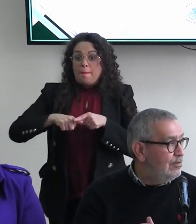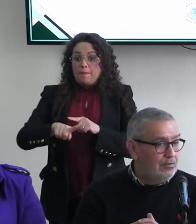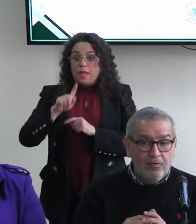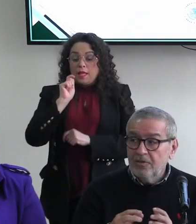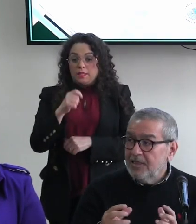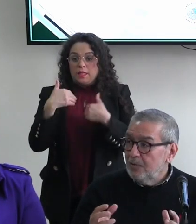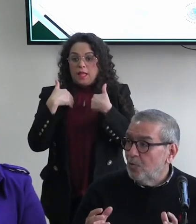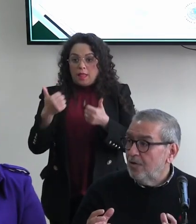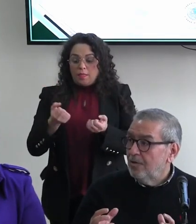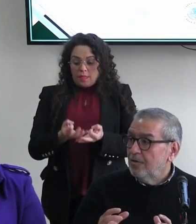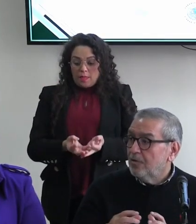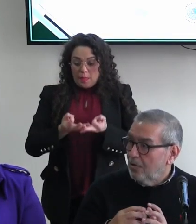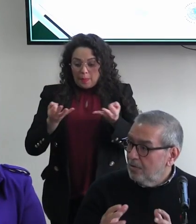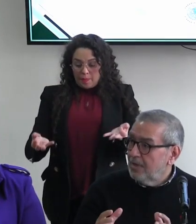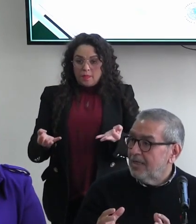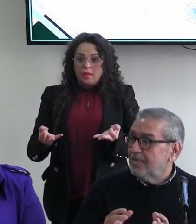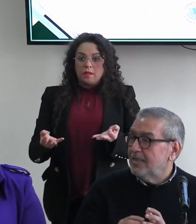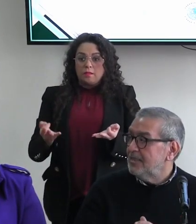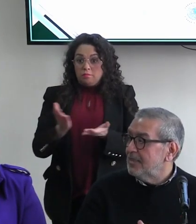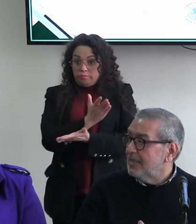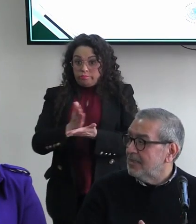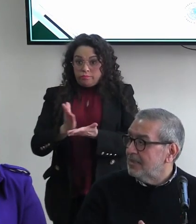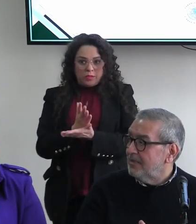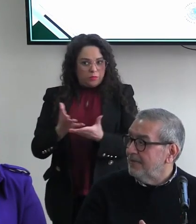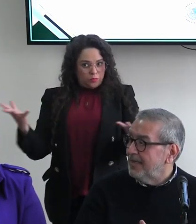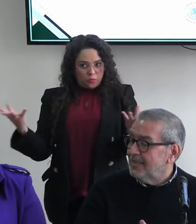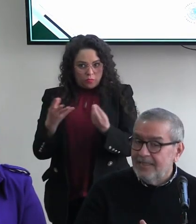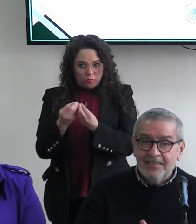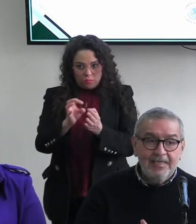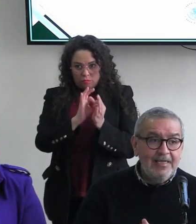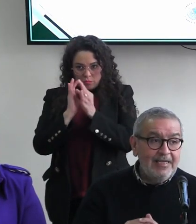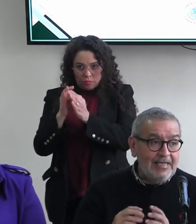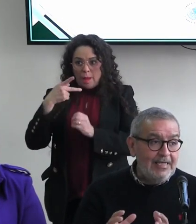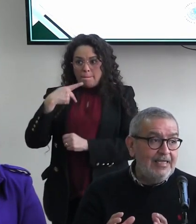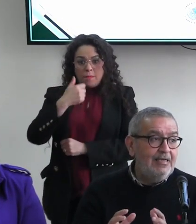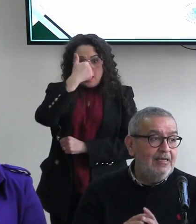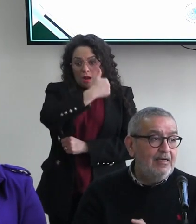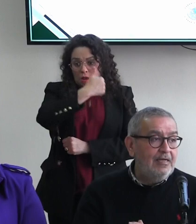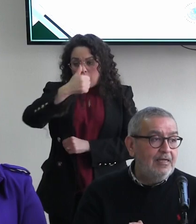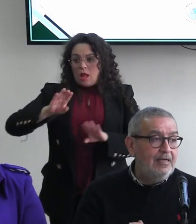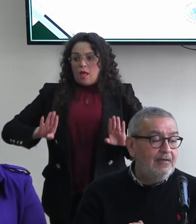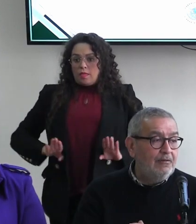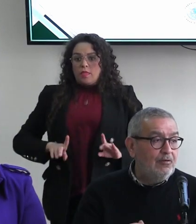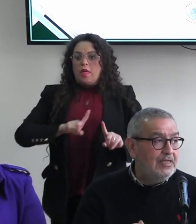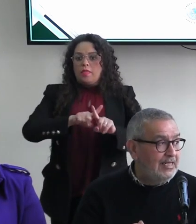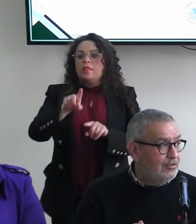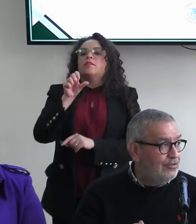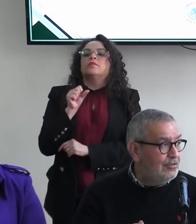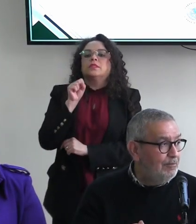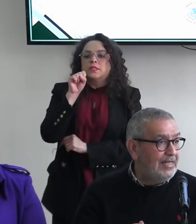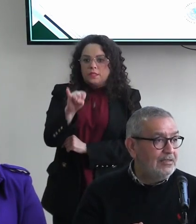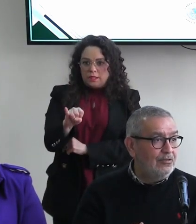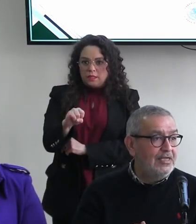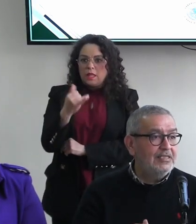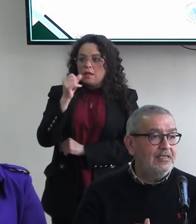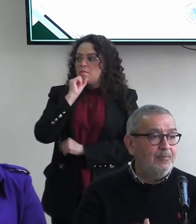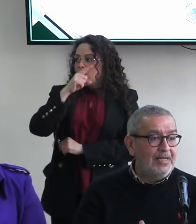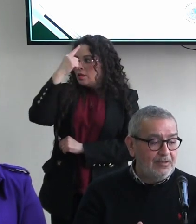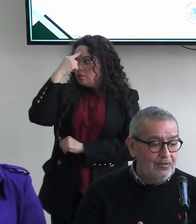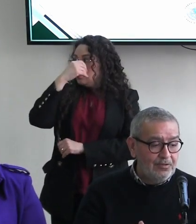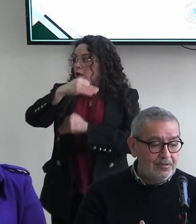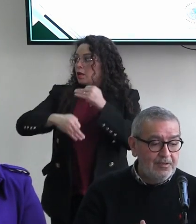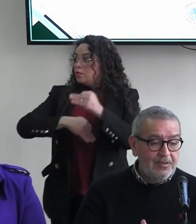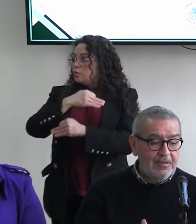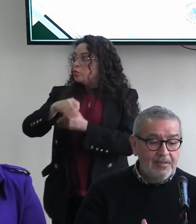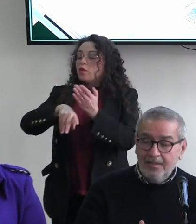territorio continuo, con características diferentes y con derechos para todas y